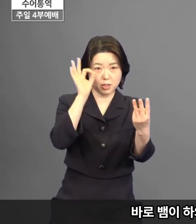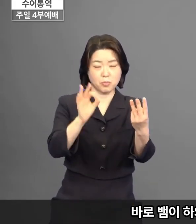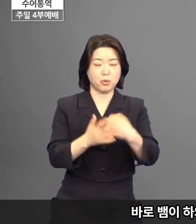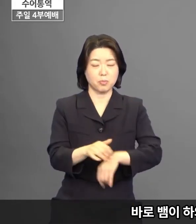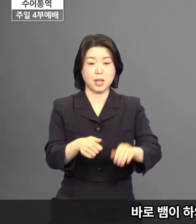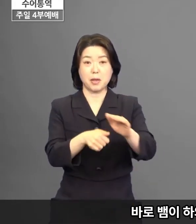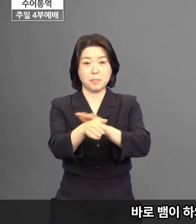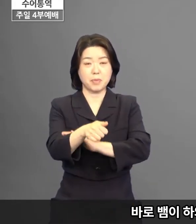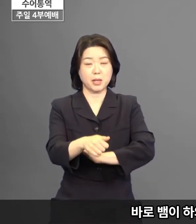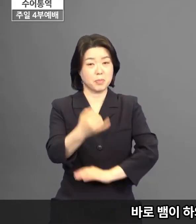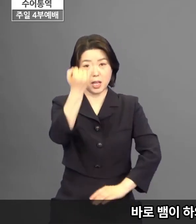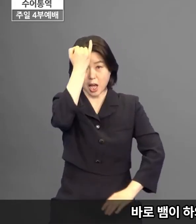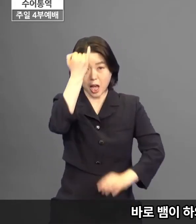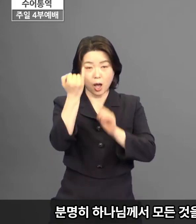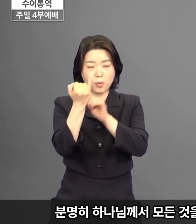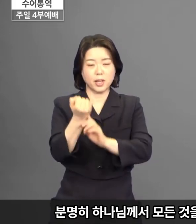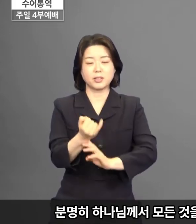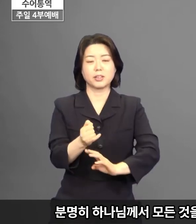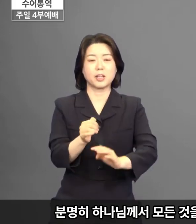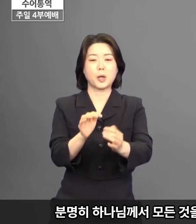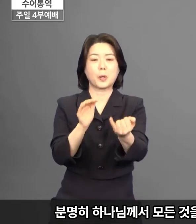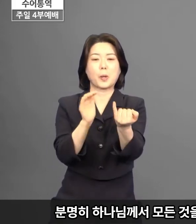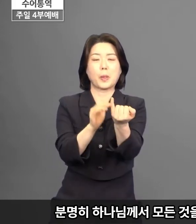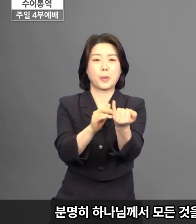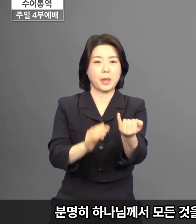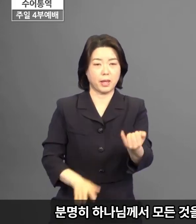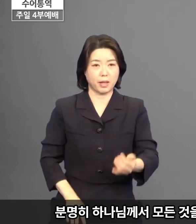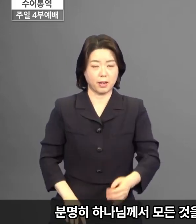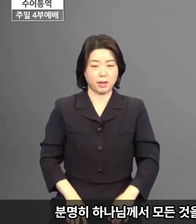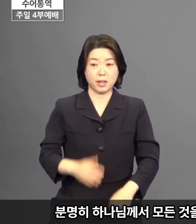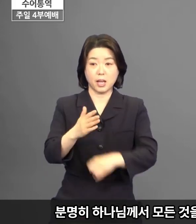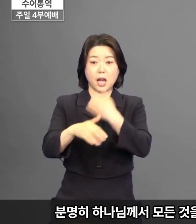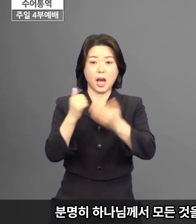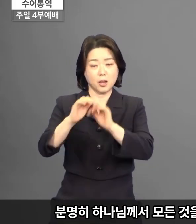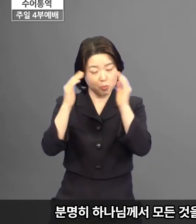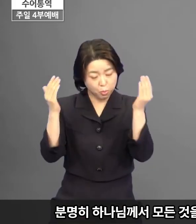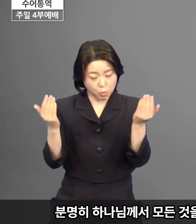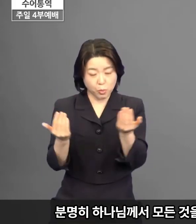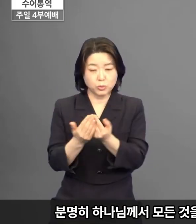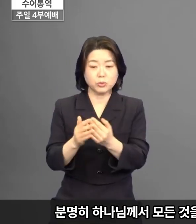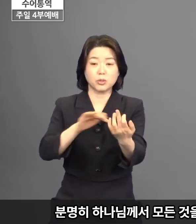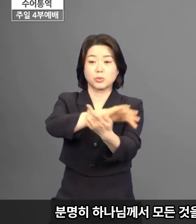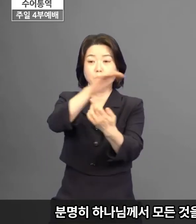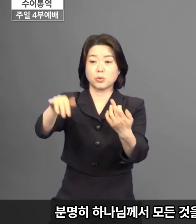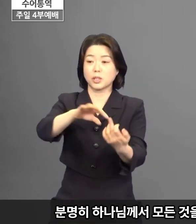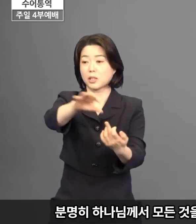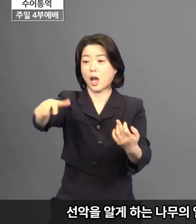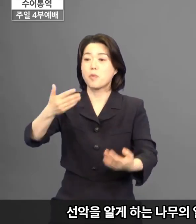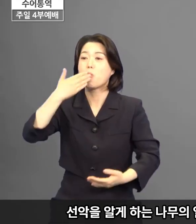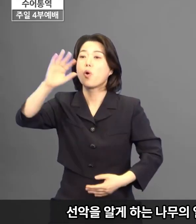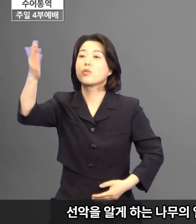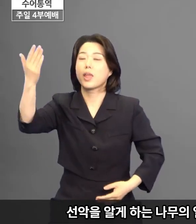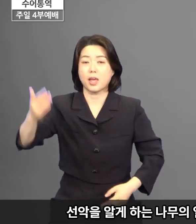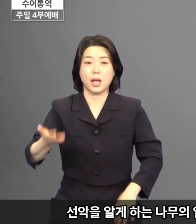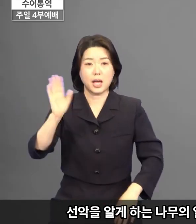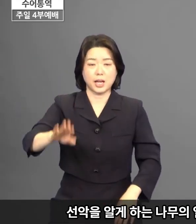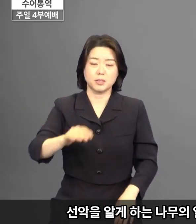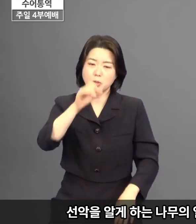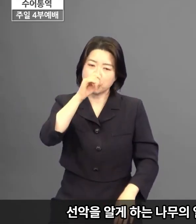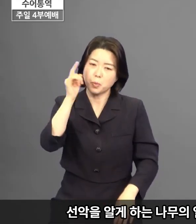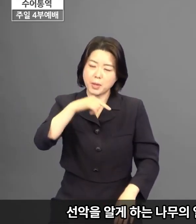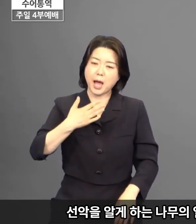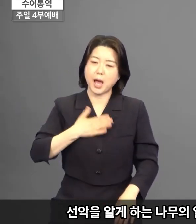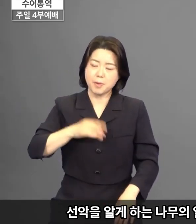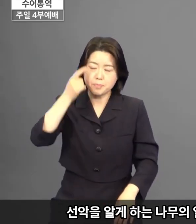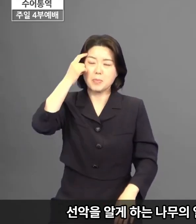뱀이 하와에게 유혹을 하죠. 분명히 하나님께서 모든 것은 단 동산에 있는 걸 먹어도 되지만 선악을 알게 하는 나무의 열매는